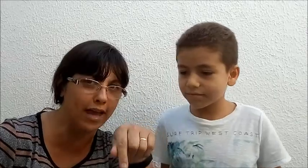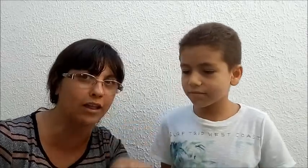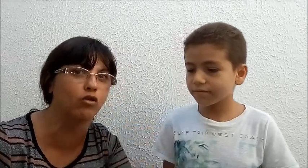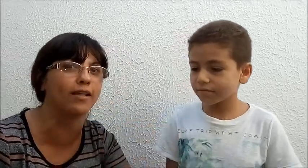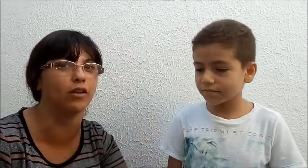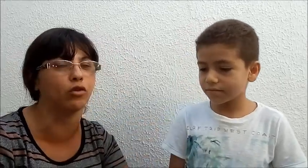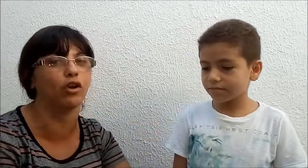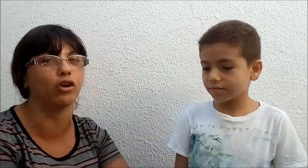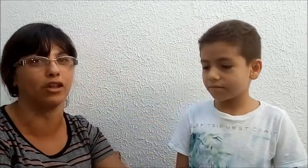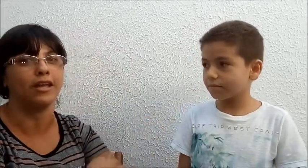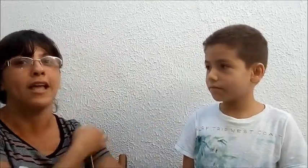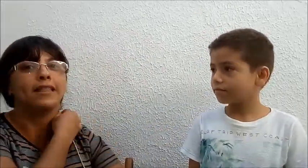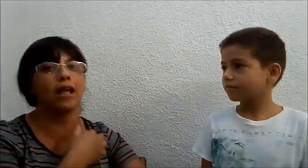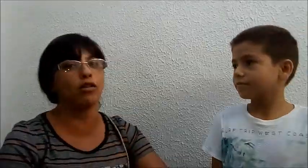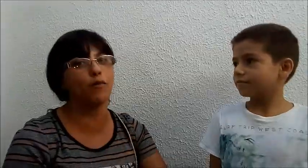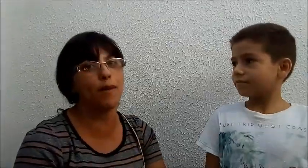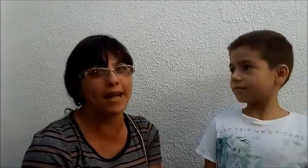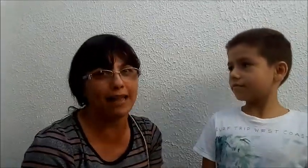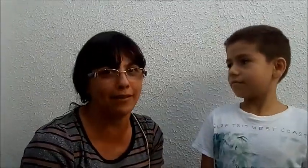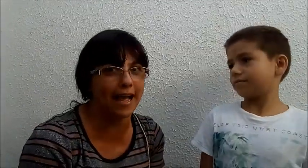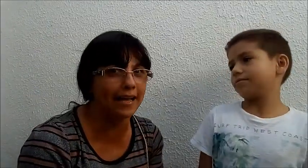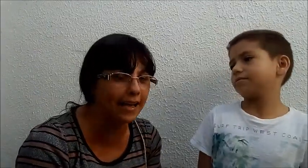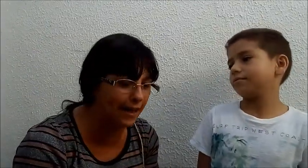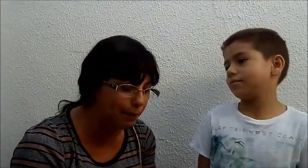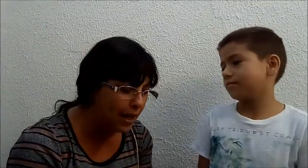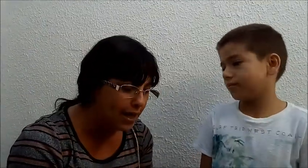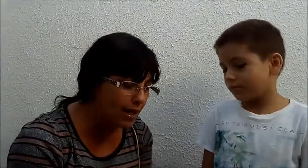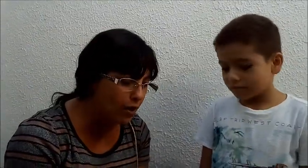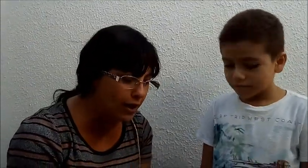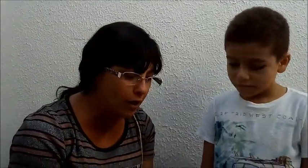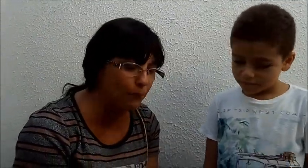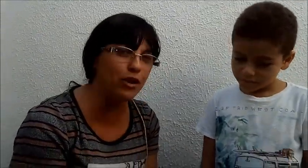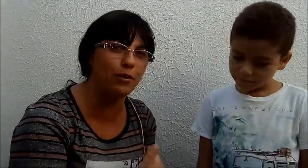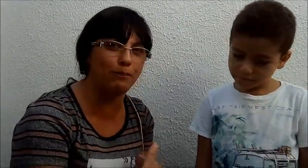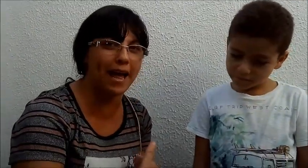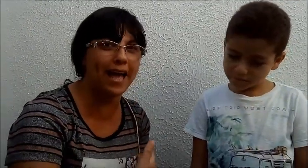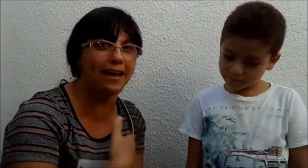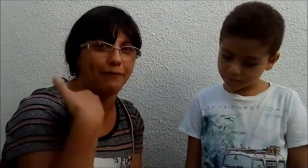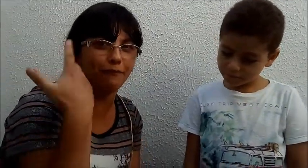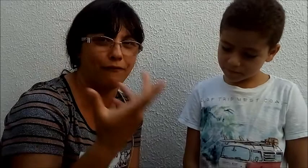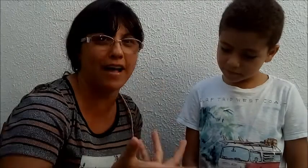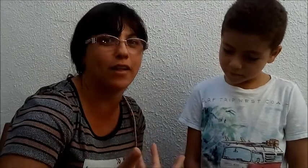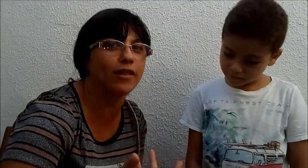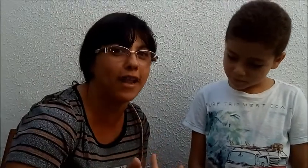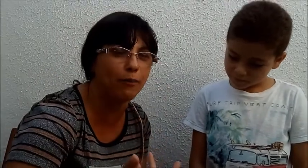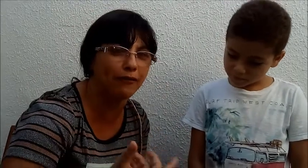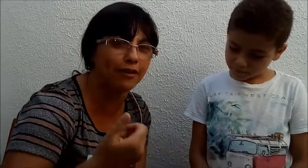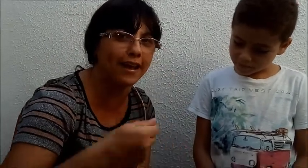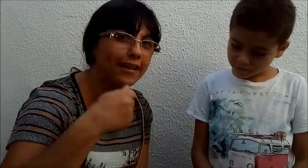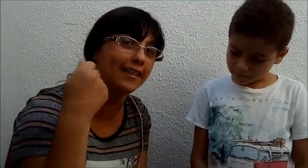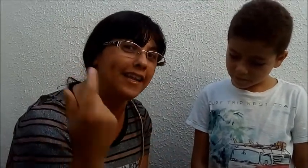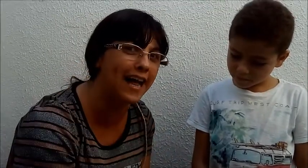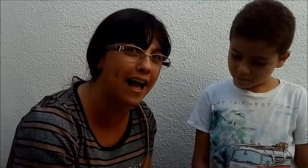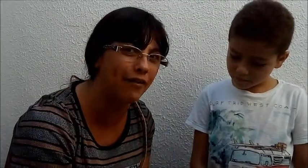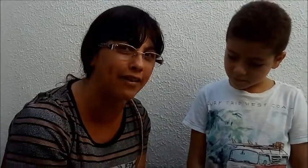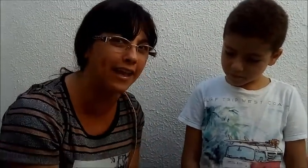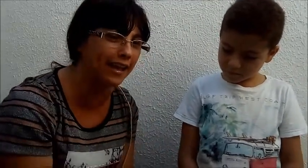você é aqui de Juazeiro do Norte, tem os supermercados aqui, e eu pedi pra ele fazer o sinal pra vocês, ensinar vocês,